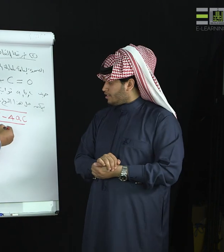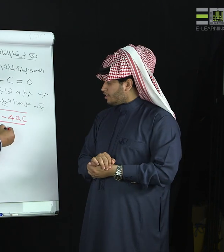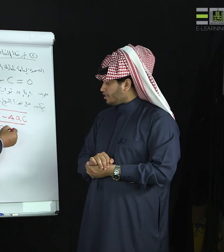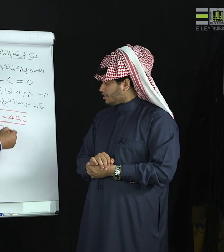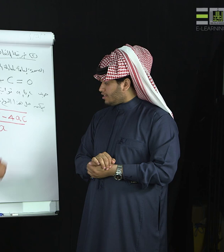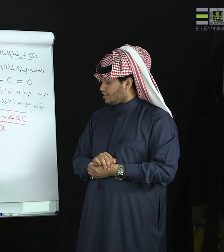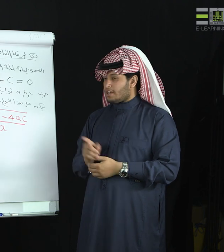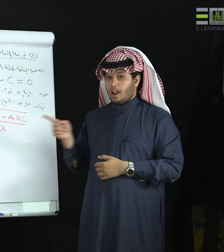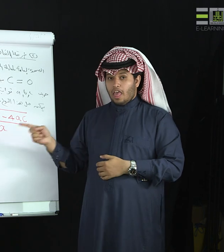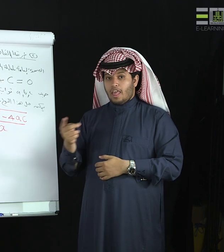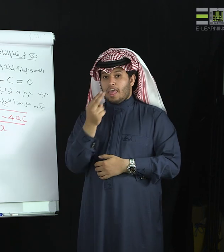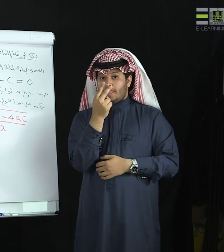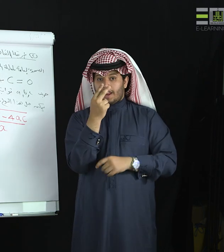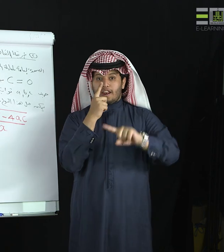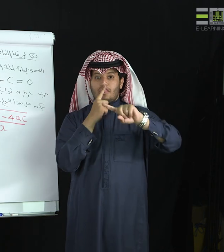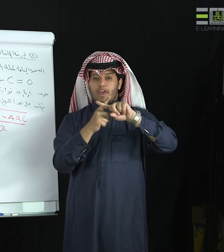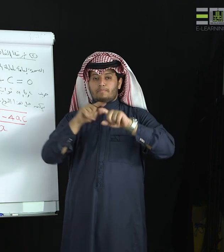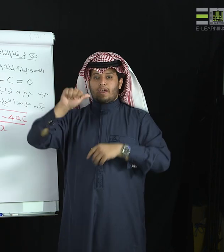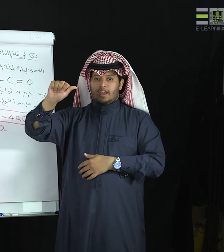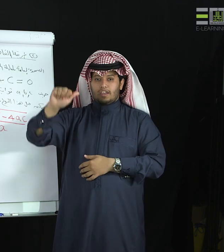ضرب A،